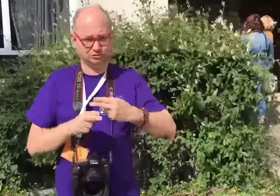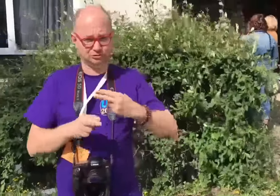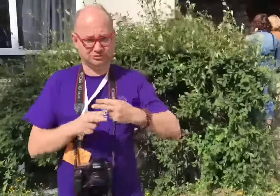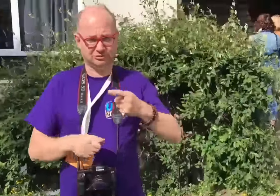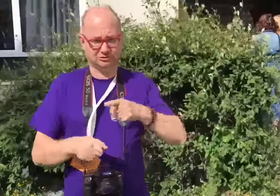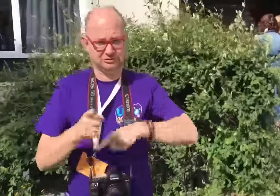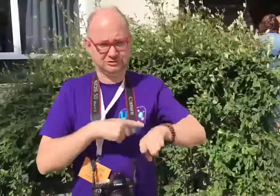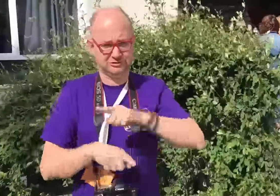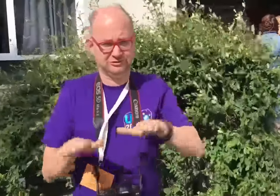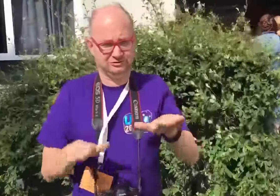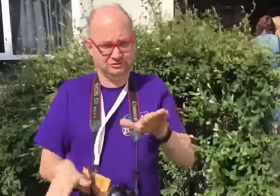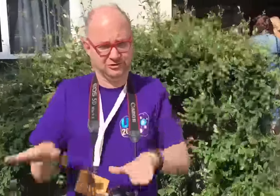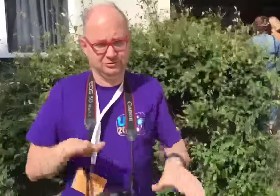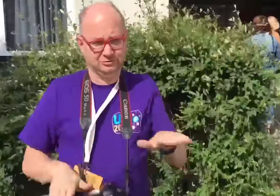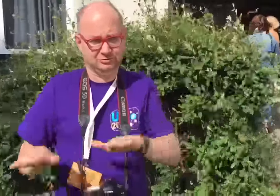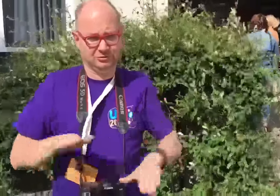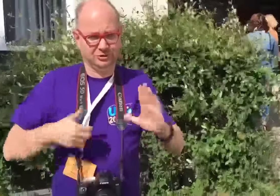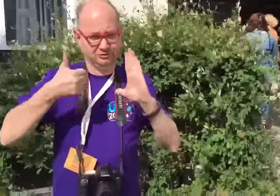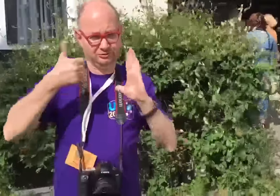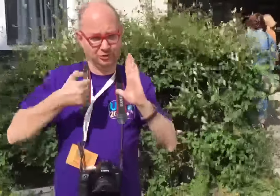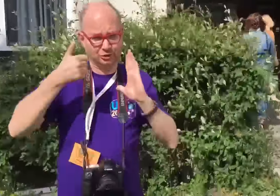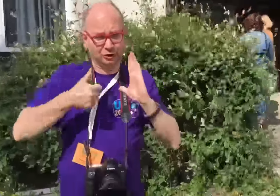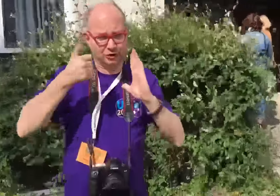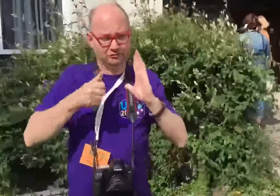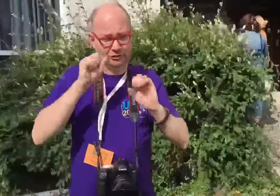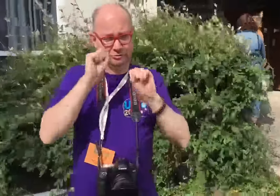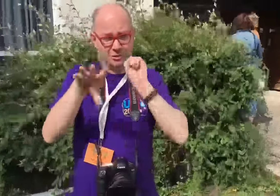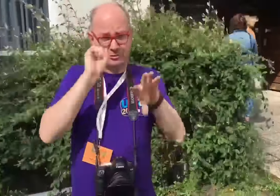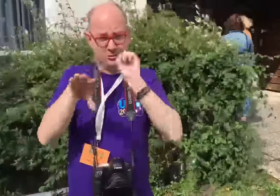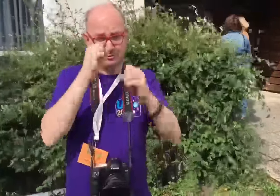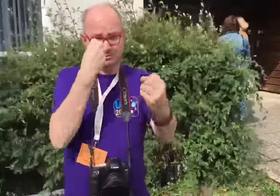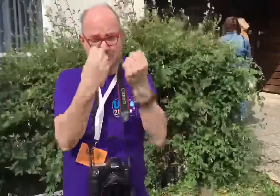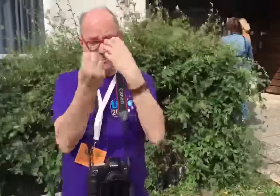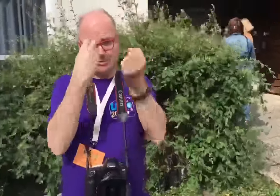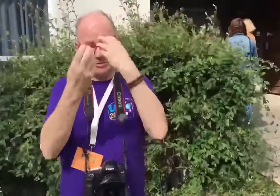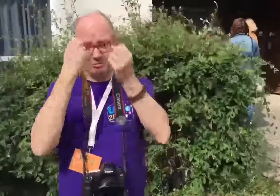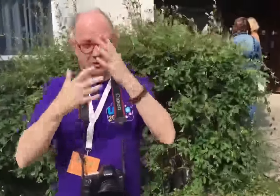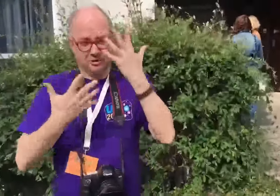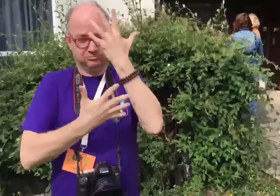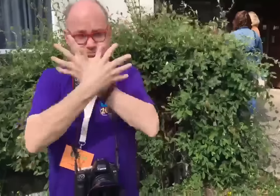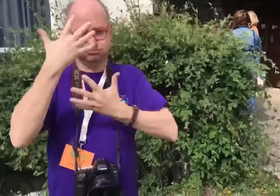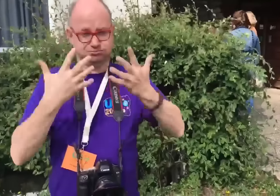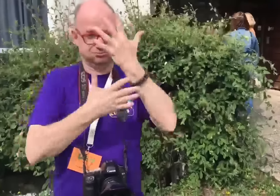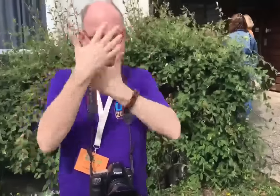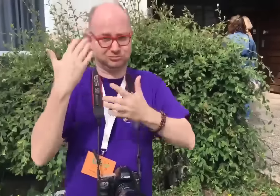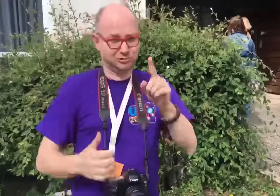Bonjour, je m'appelle Philippe et je suis photographe. Alors attention les yeux, ça va flasher. Vous allez en avoir plein les yeux, mais non.